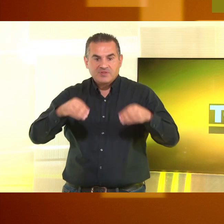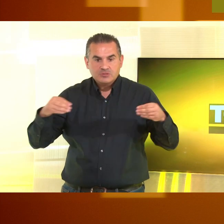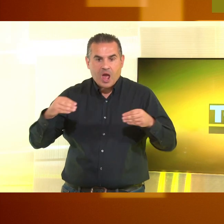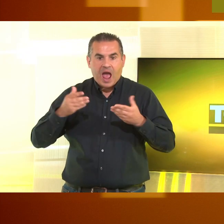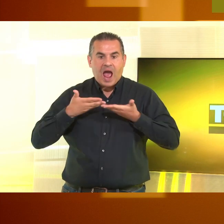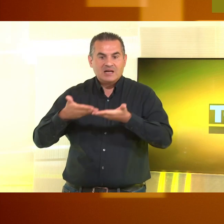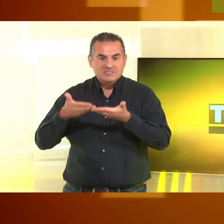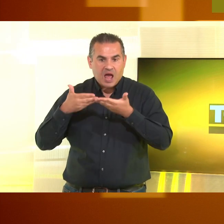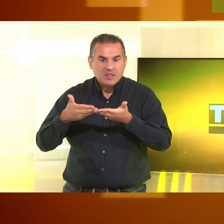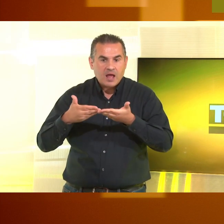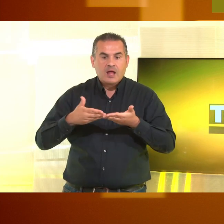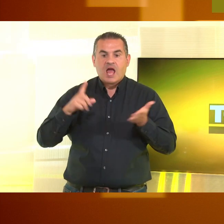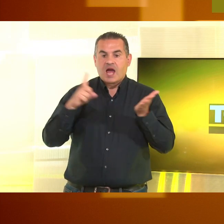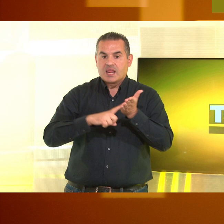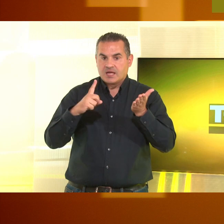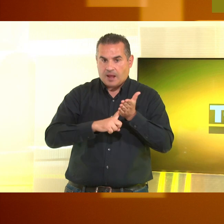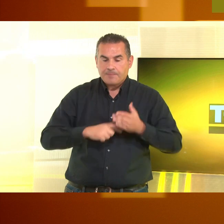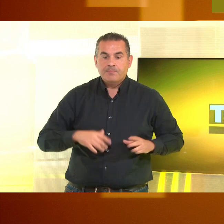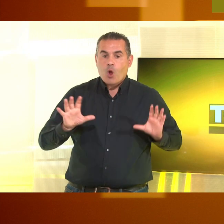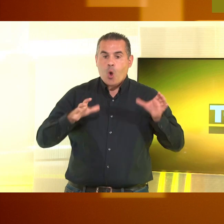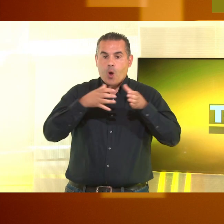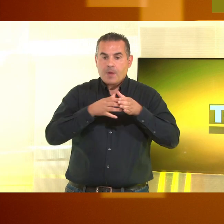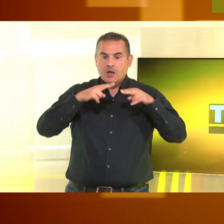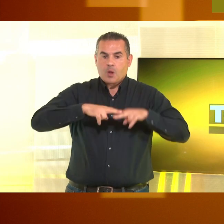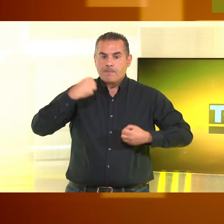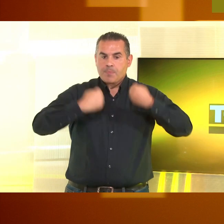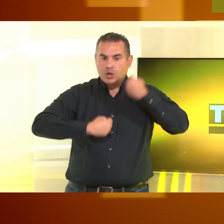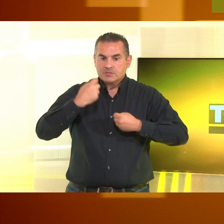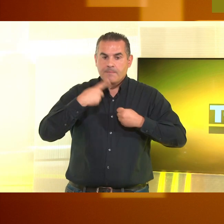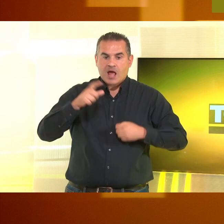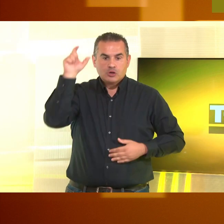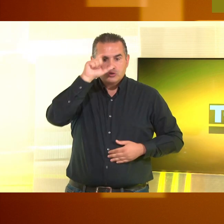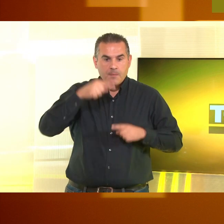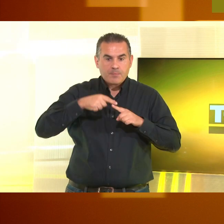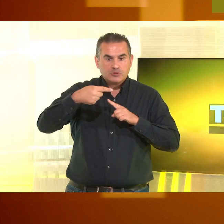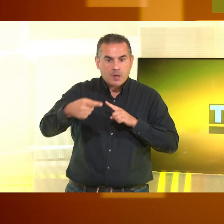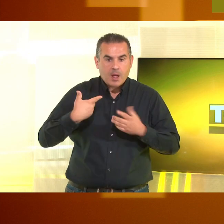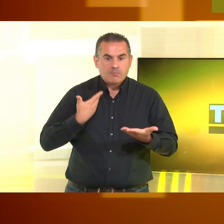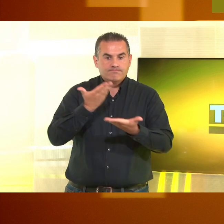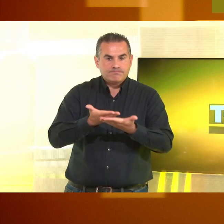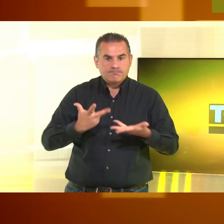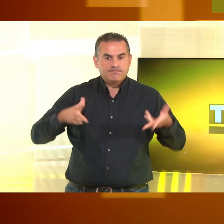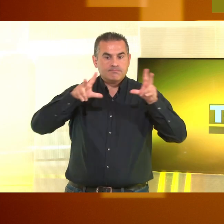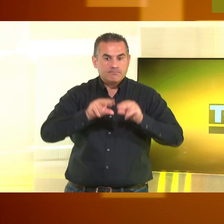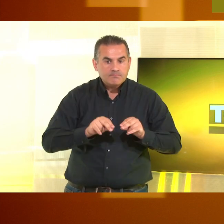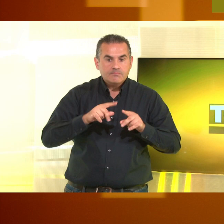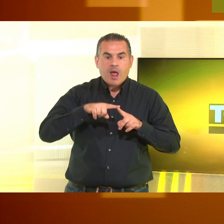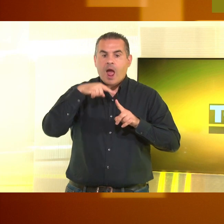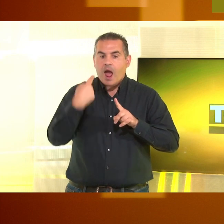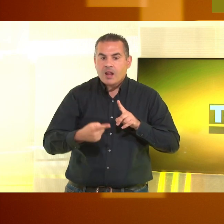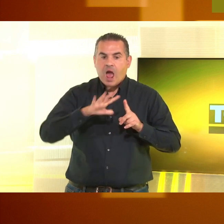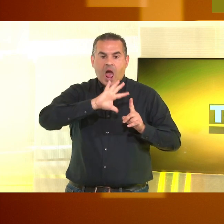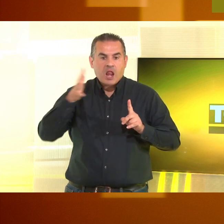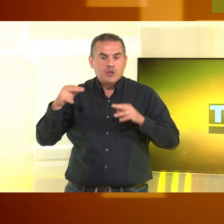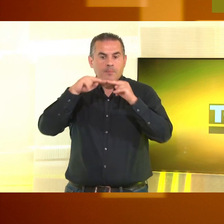province dell'isola. Carichi di lavoro eccessivi, impossibilità di conciliare la vita lavorativa con quella privata, retribuzioni più basse d'Europa.